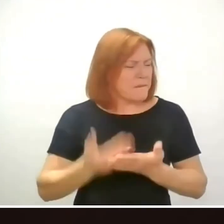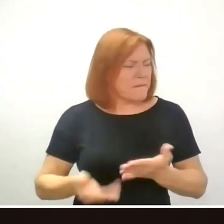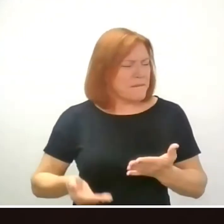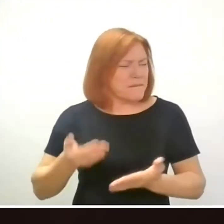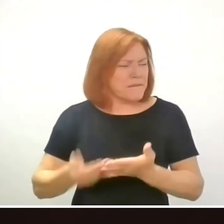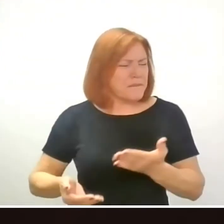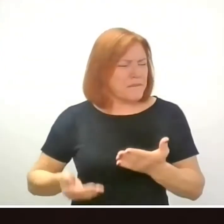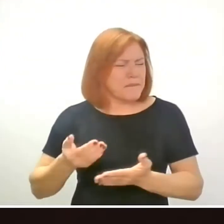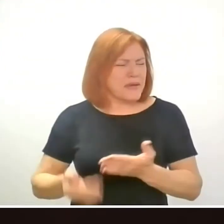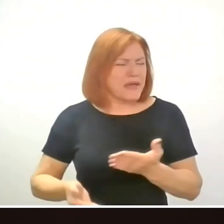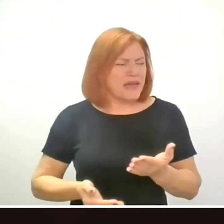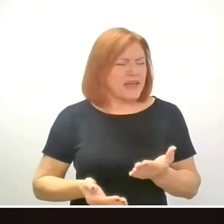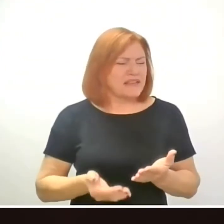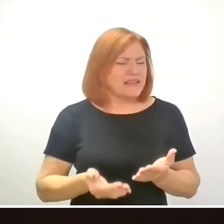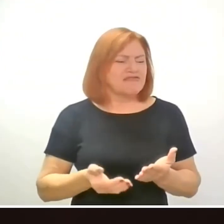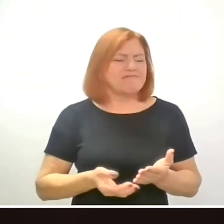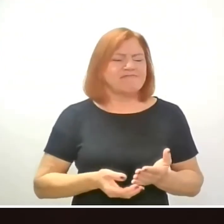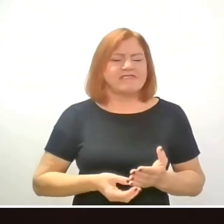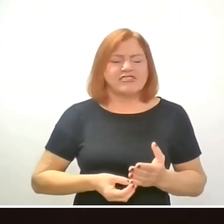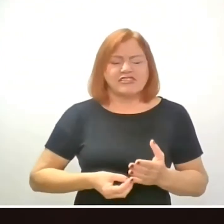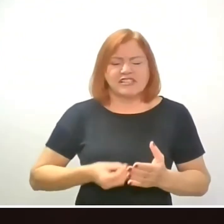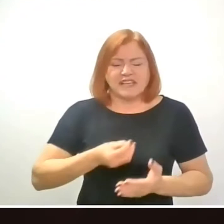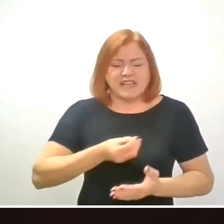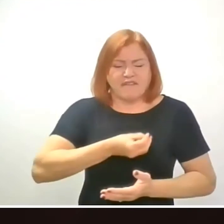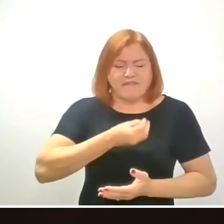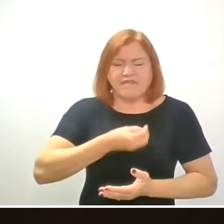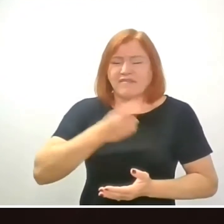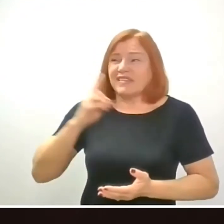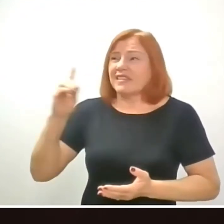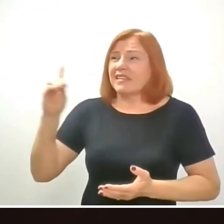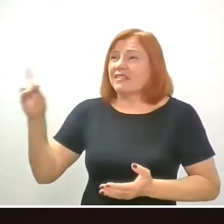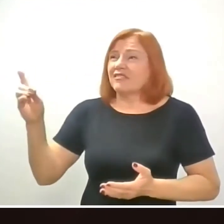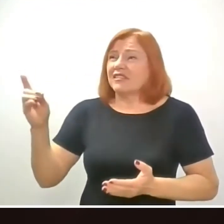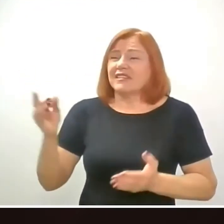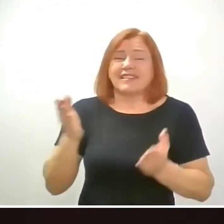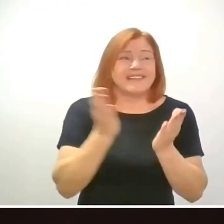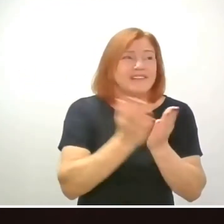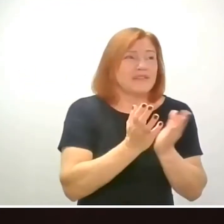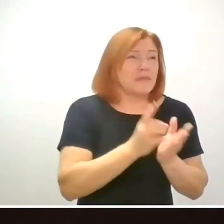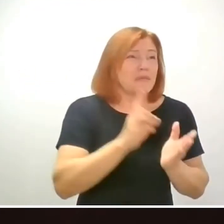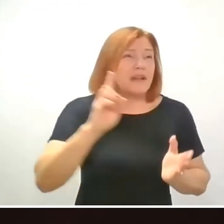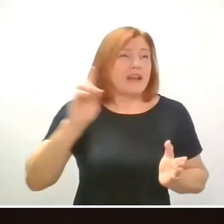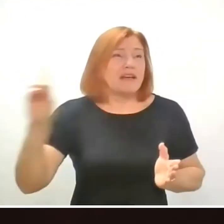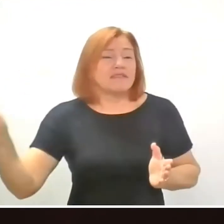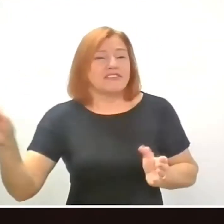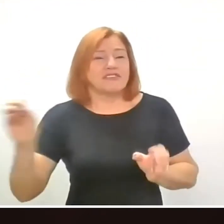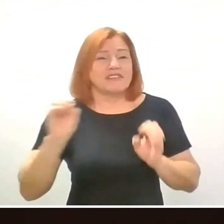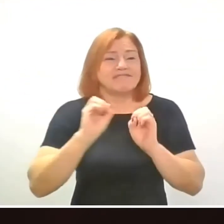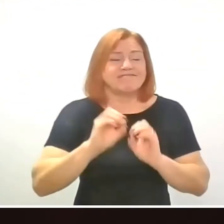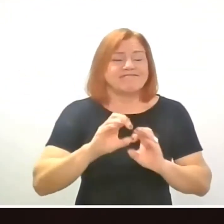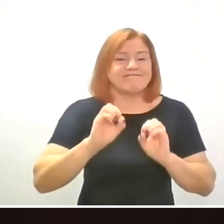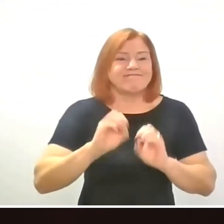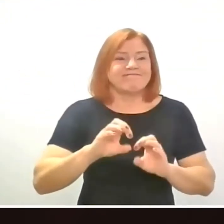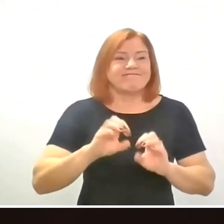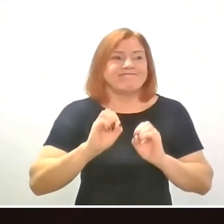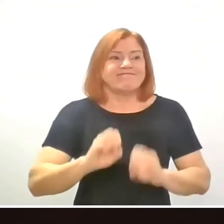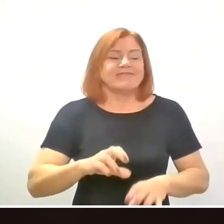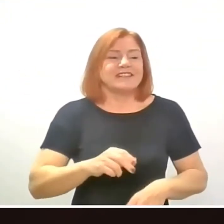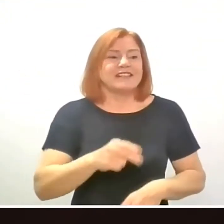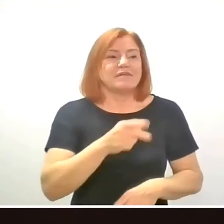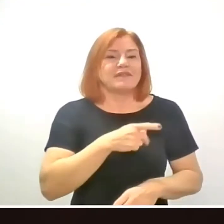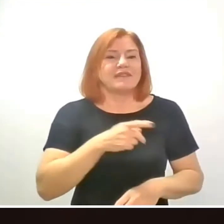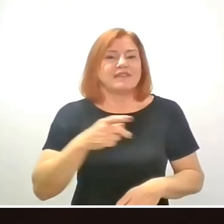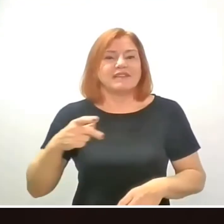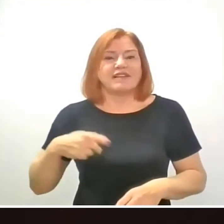Deus sendo falada, o ensinamento saudável dos apóstolos, começa a introduzir